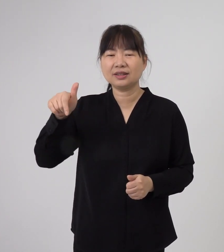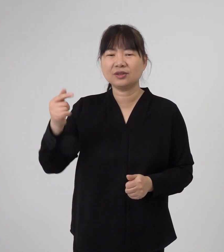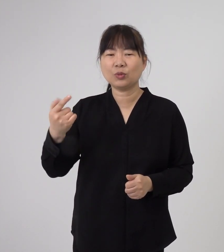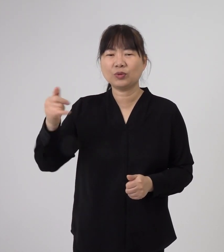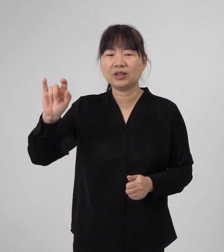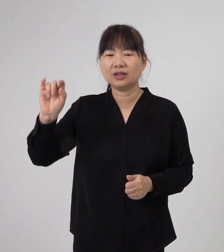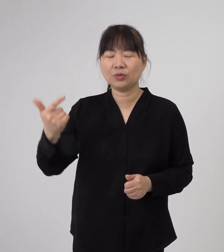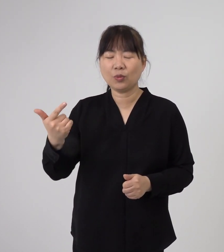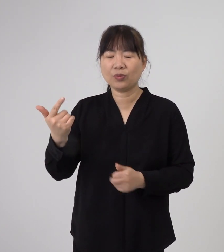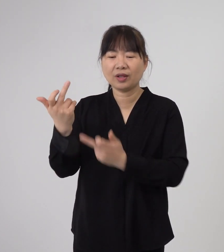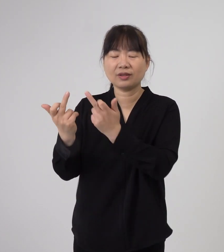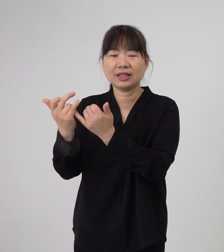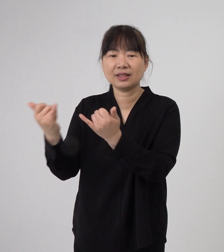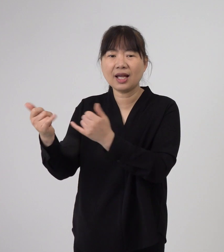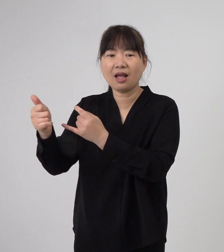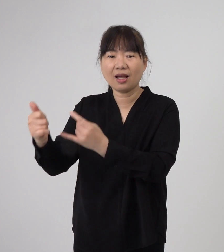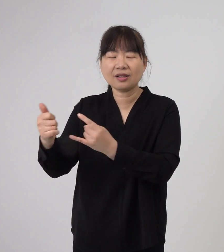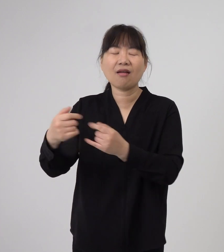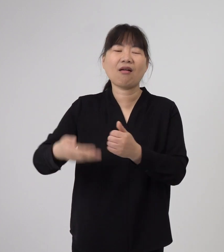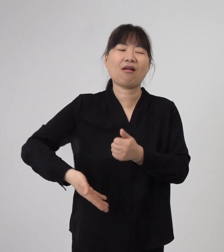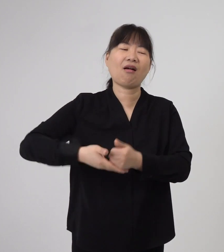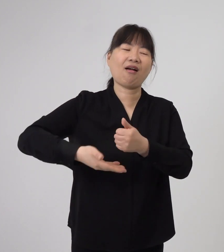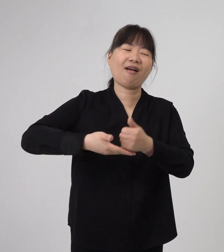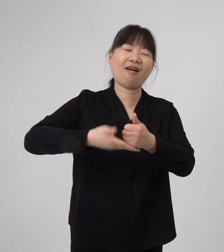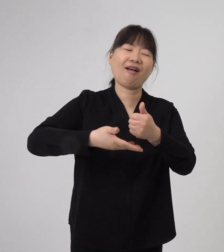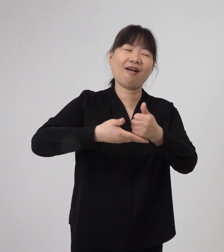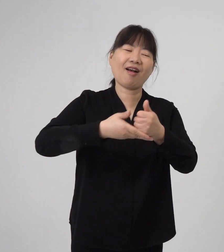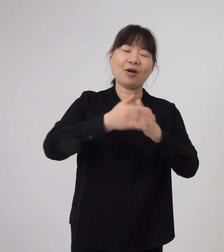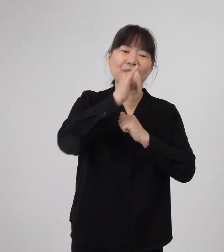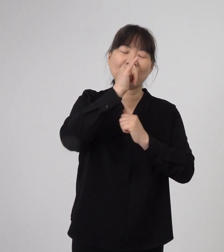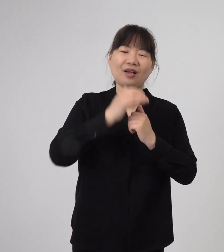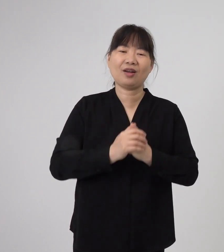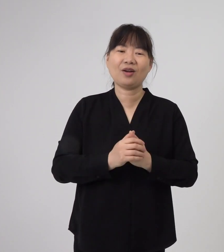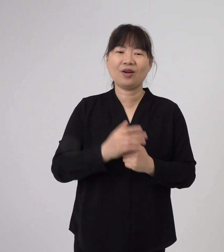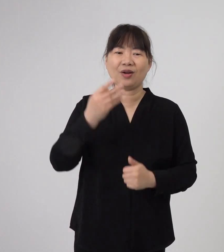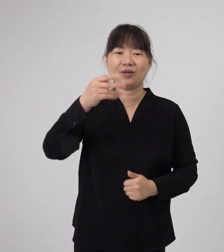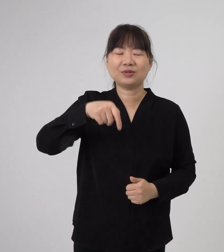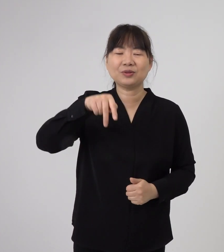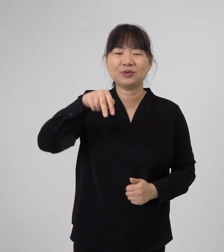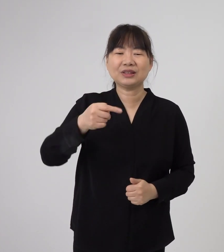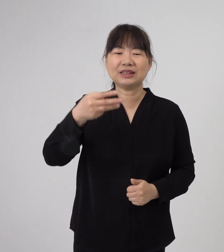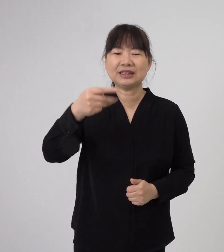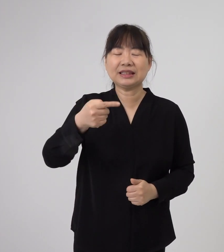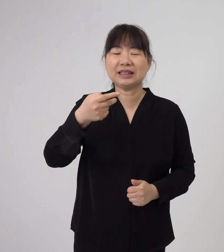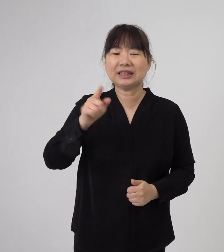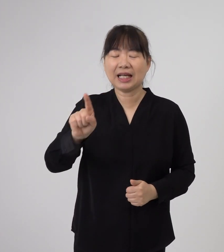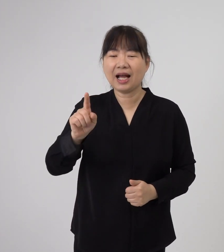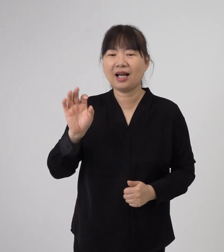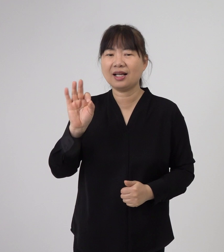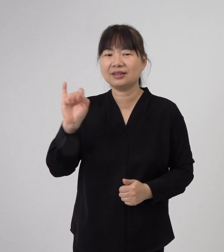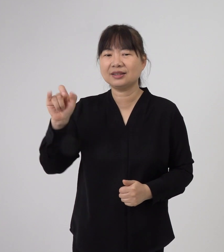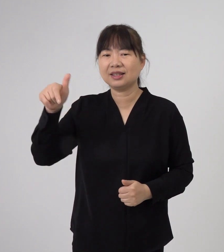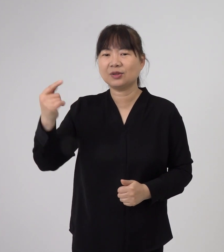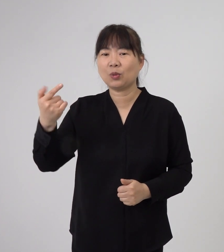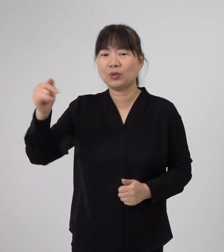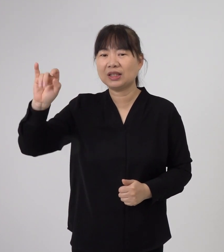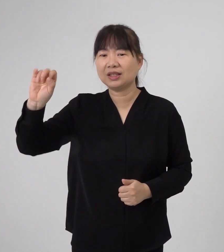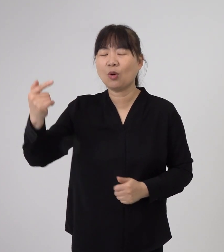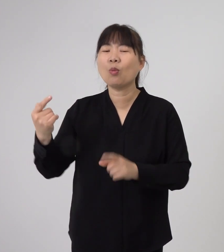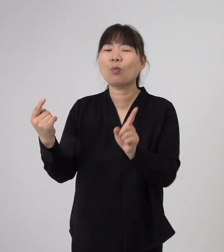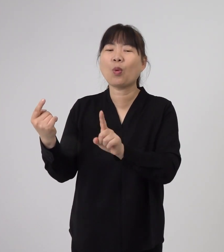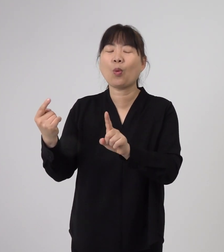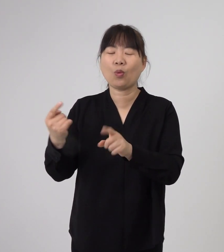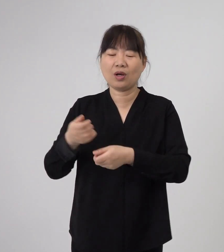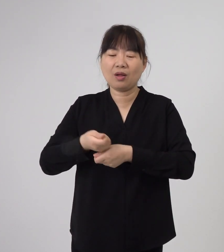받는 자예요? 칭찬을 받는 자예요. 루스드라와 이고니온은 약 20km. 그 당시 교통사정상